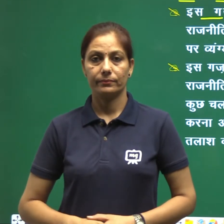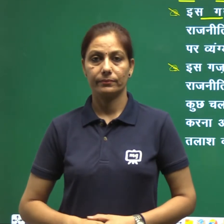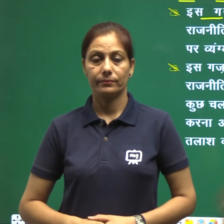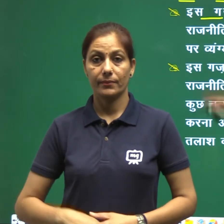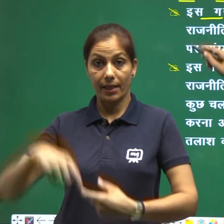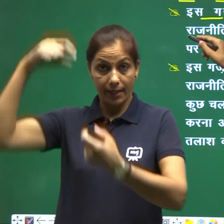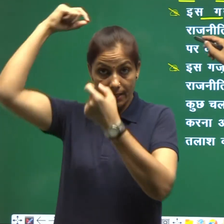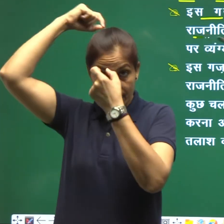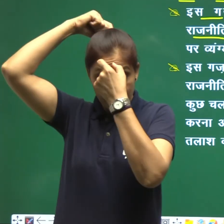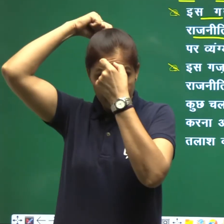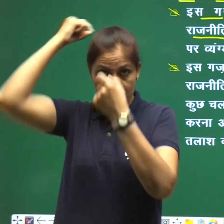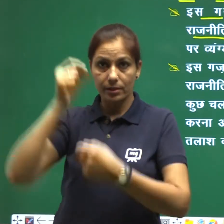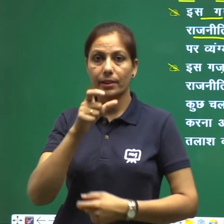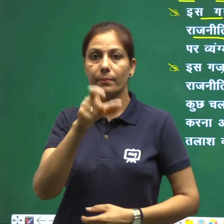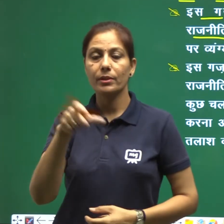राजनीतिज्ञों के